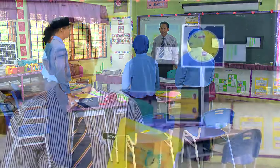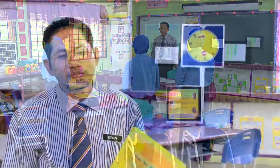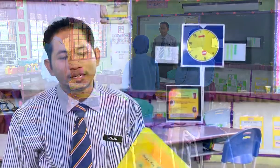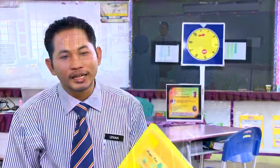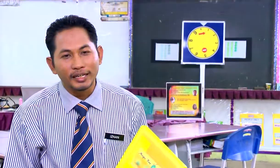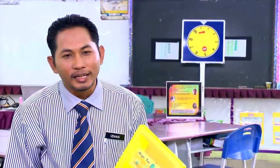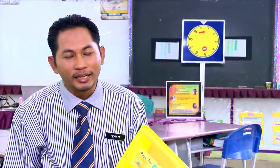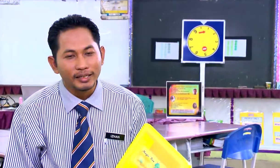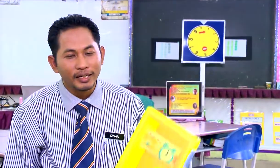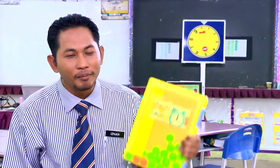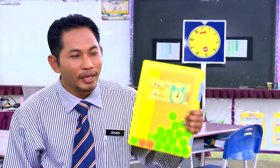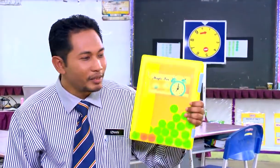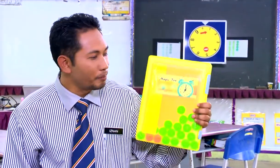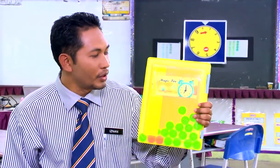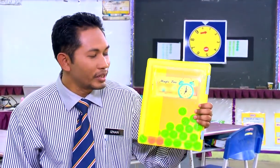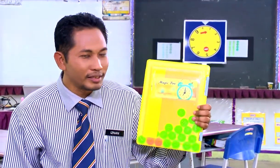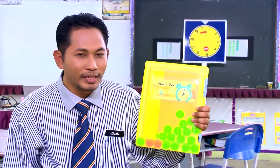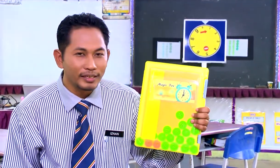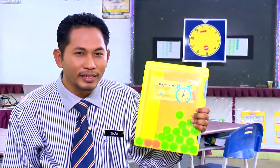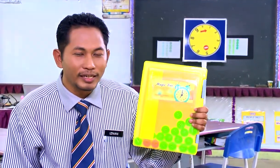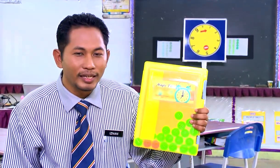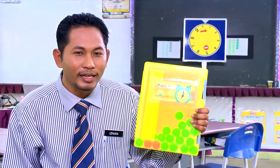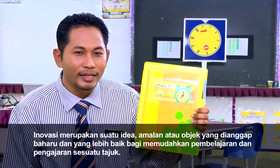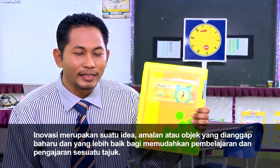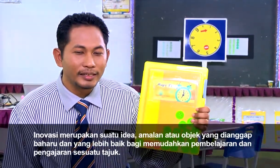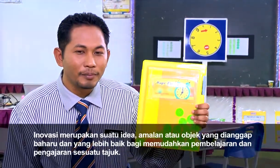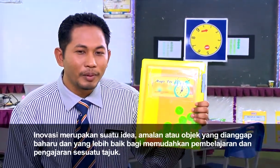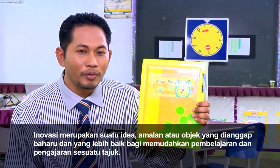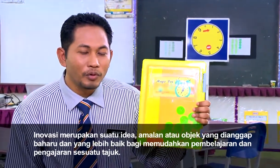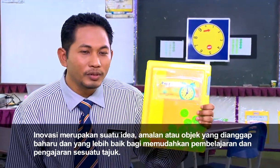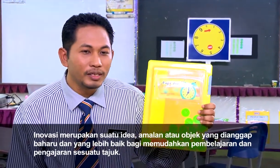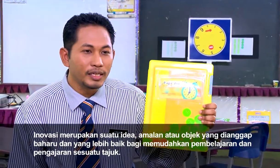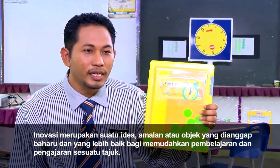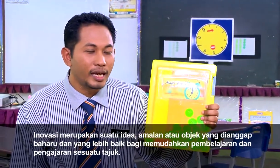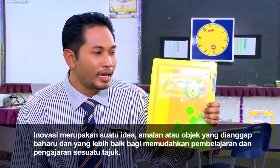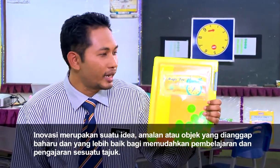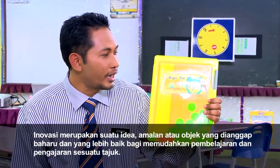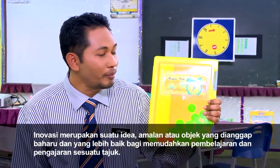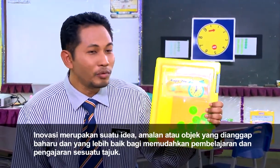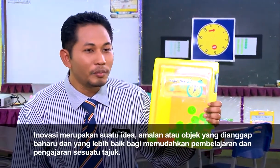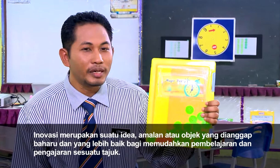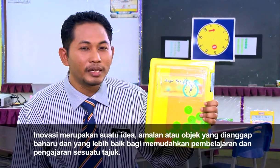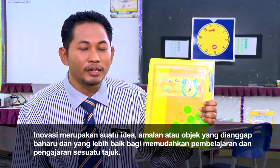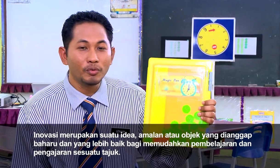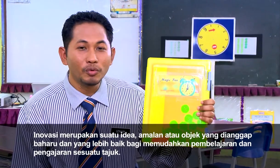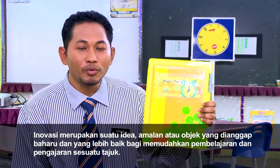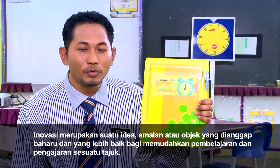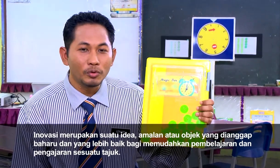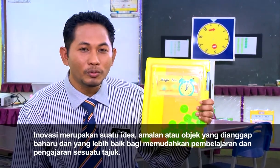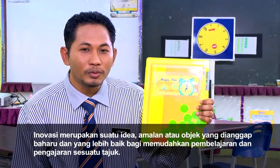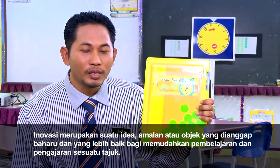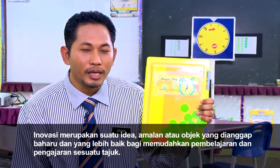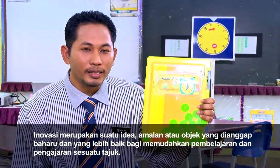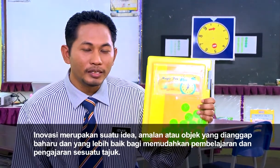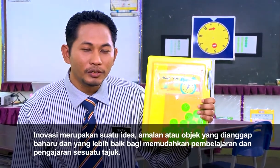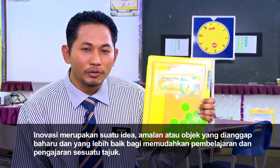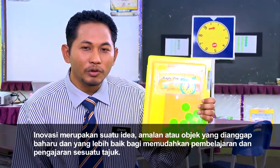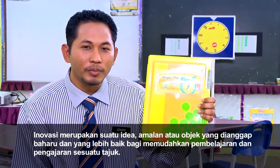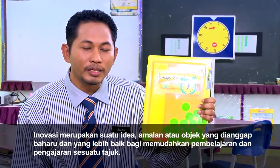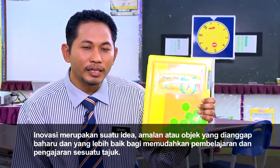Harapan saya adalah dengan magic box yang saya hasilkan ini adalah saya dapat berkongsi ilmu kepada guru-guru di seluruh Malaysia,